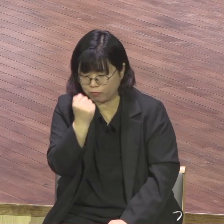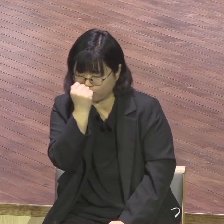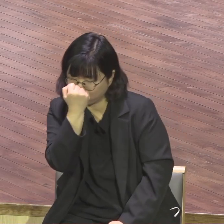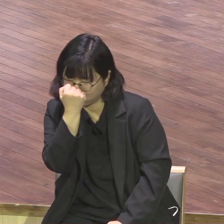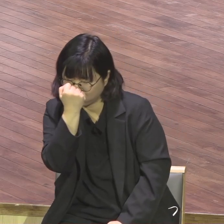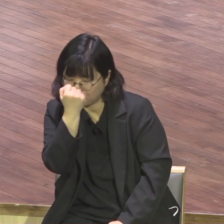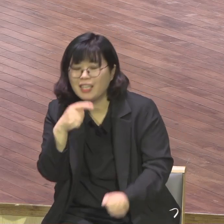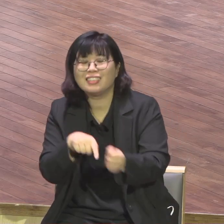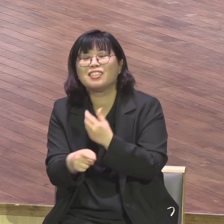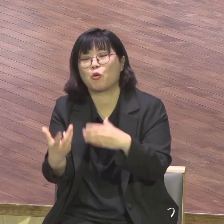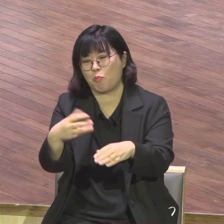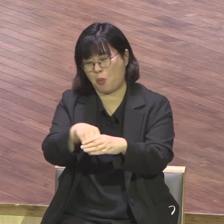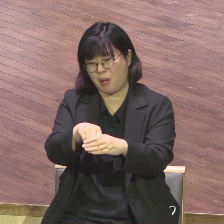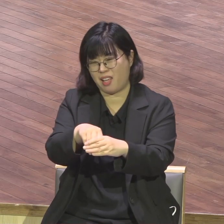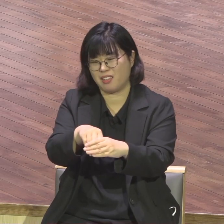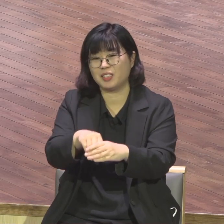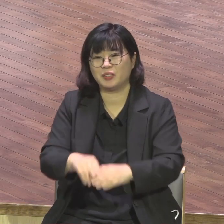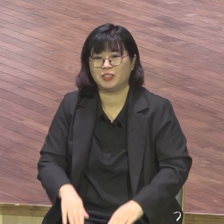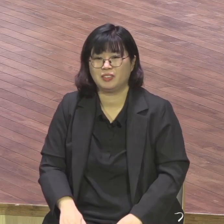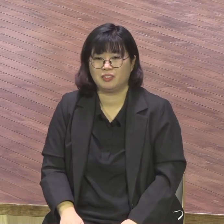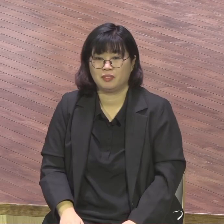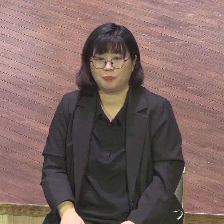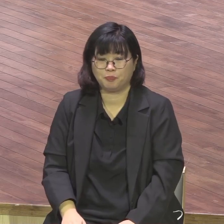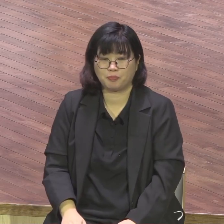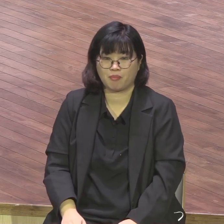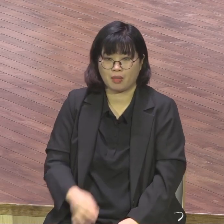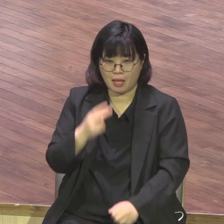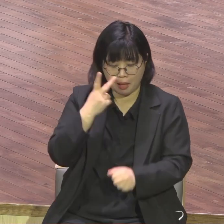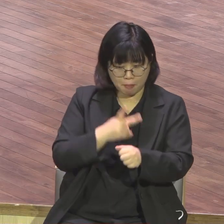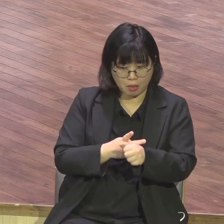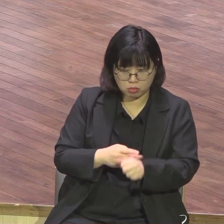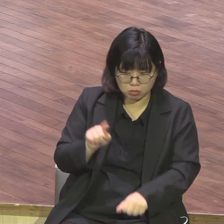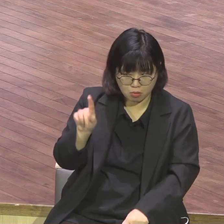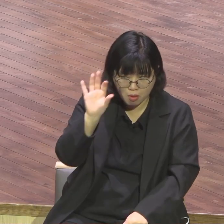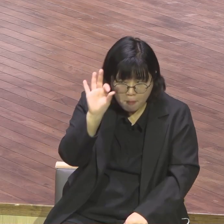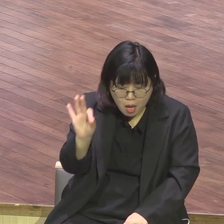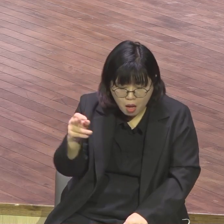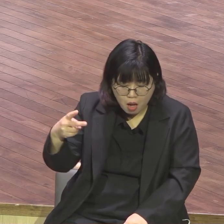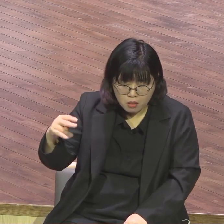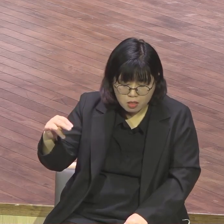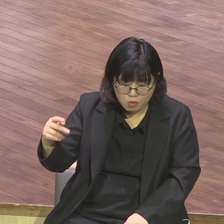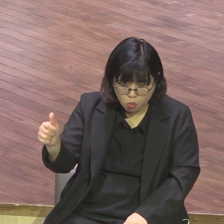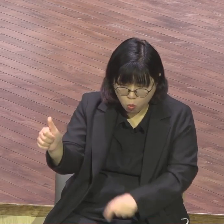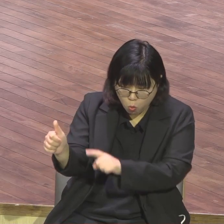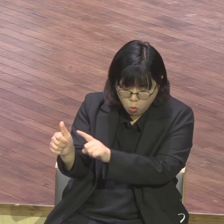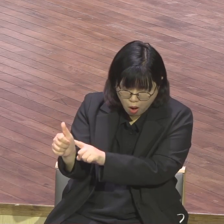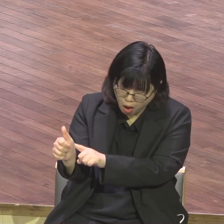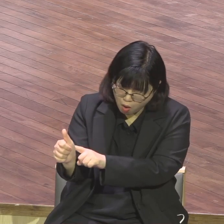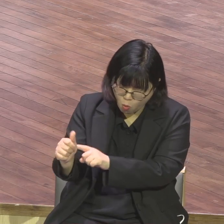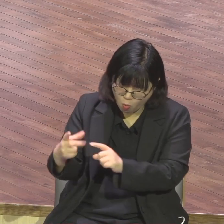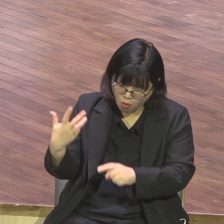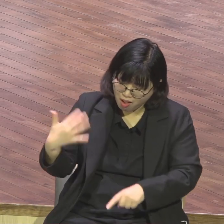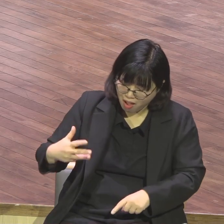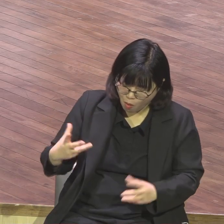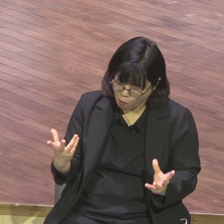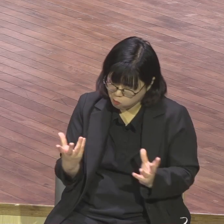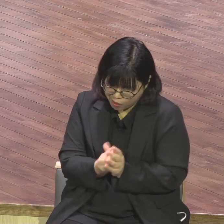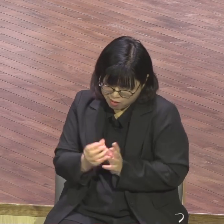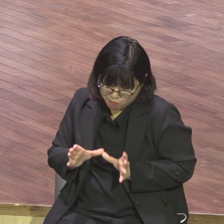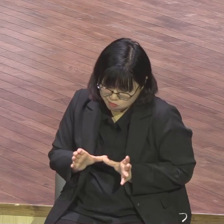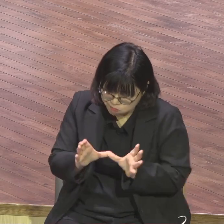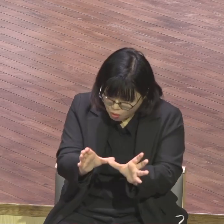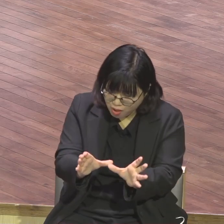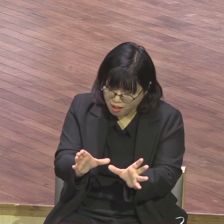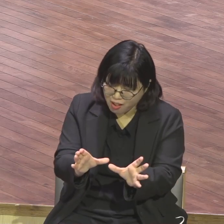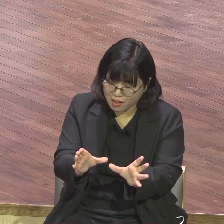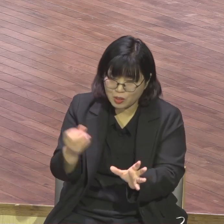그래서 함께 군사된 자라고 그렇게 바울이 표현을 한 것입니다. 일단 미션이